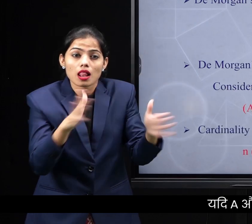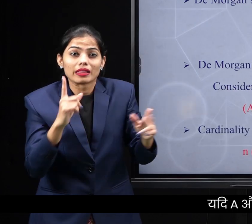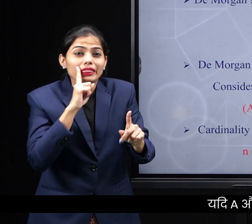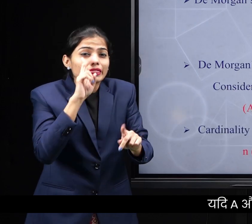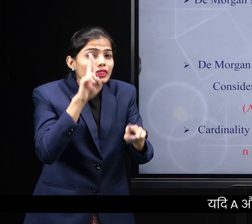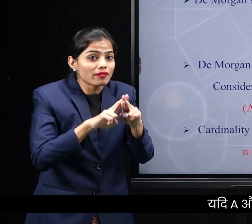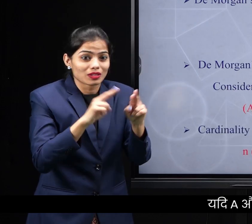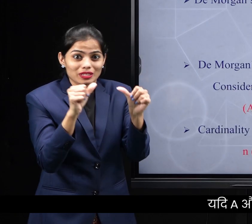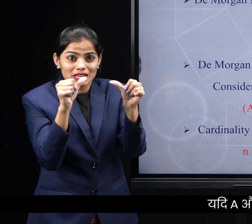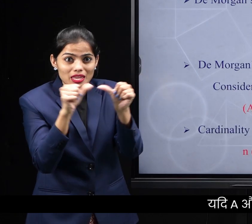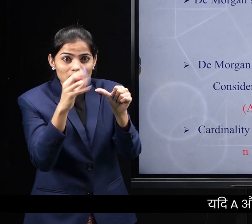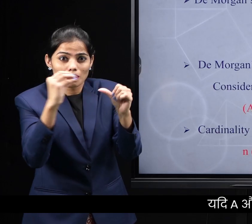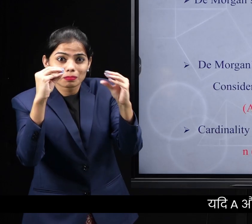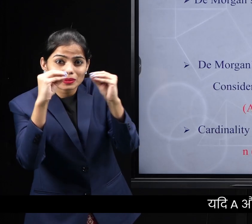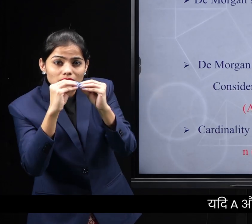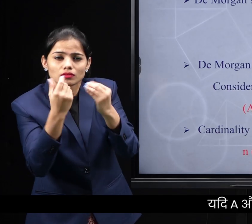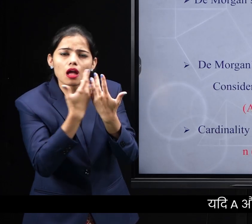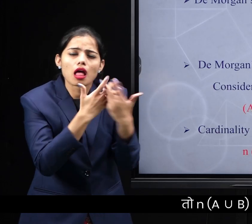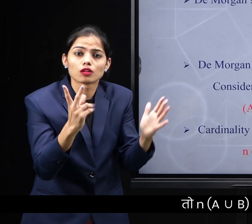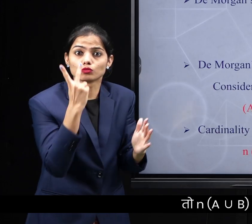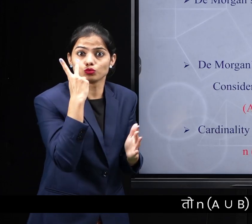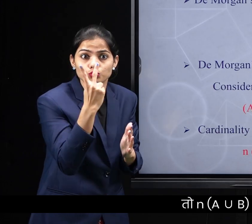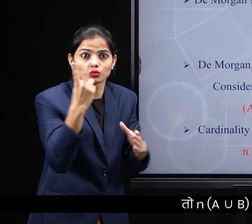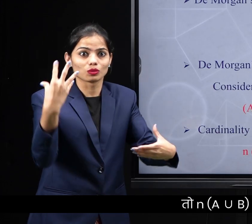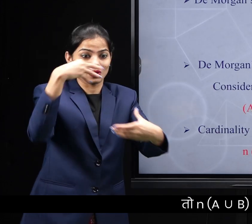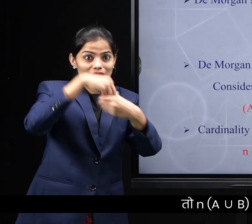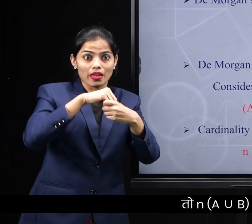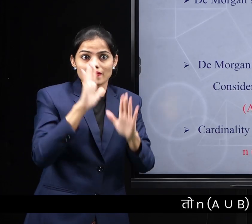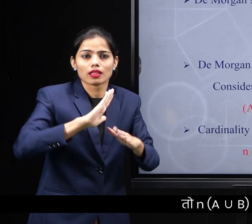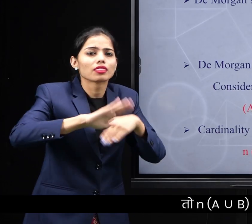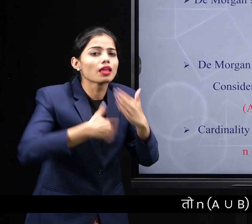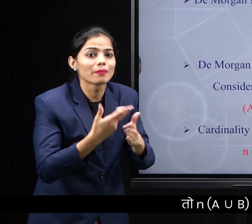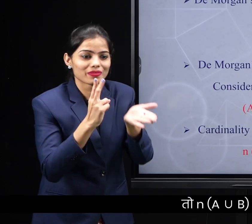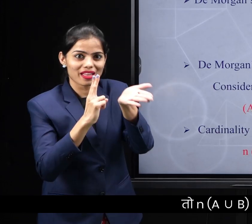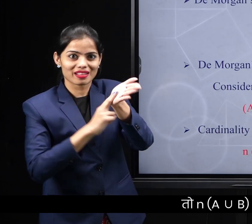यदि A और B कोई दो समुच्चय है तो N into A यूनियन B इज इक्वल्स